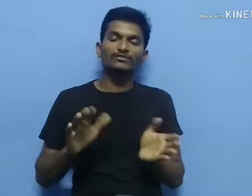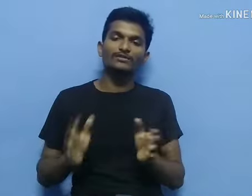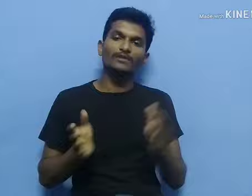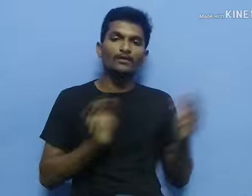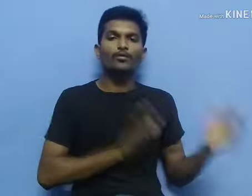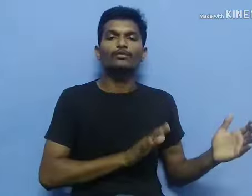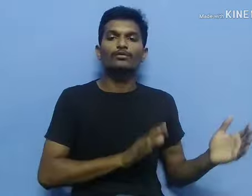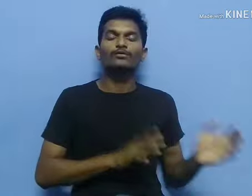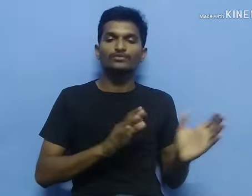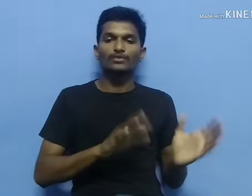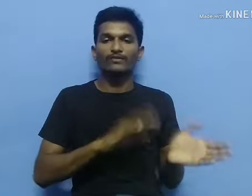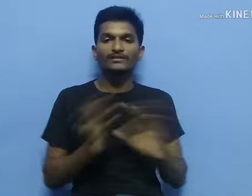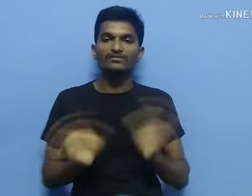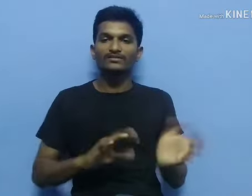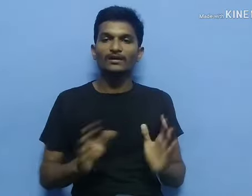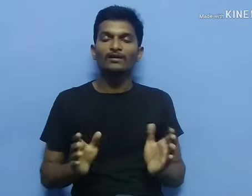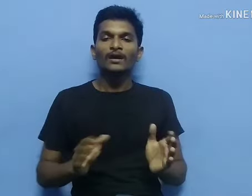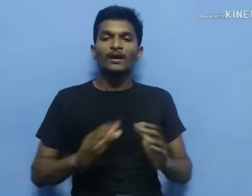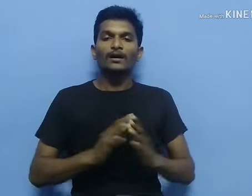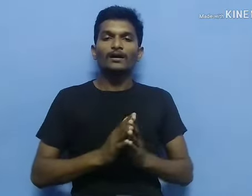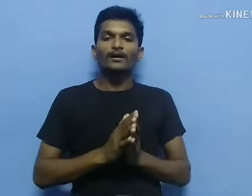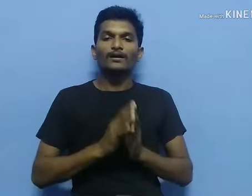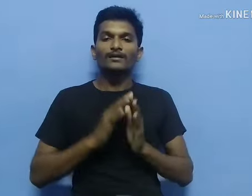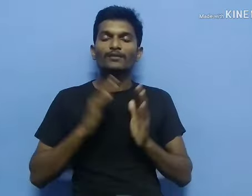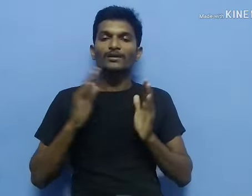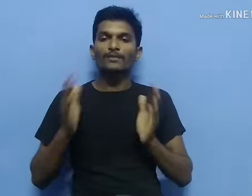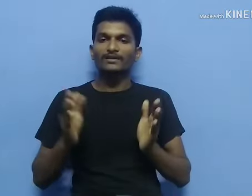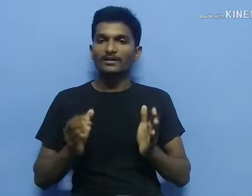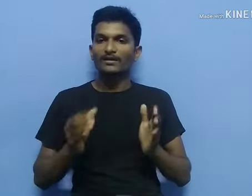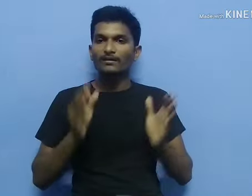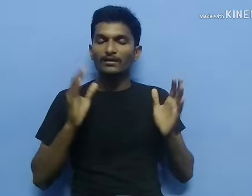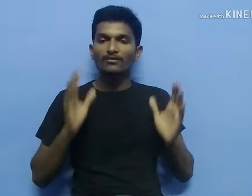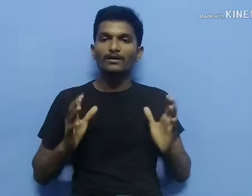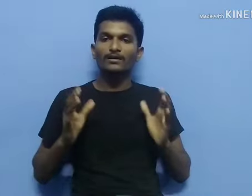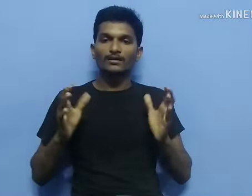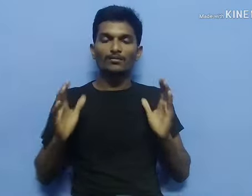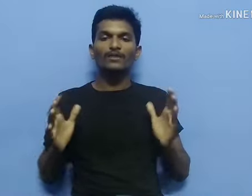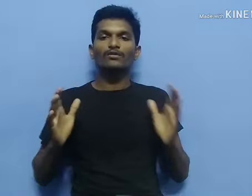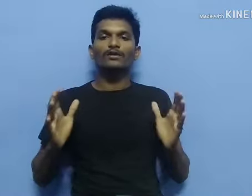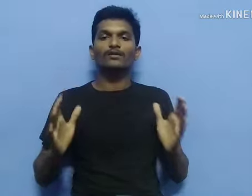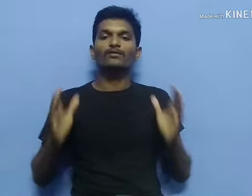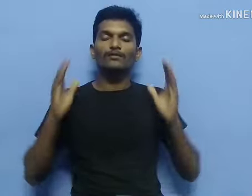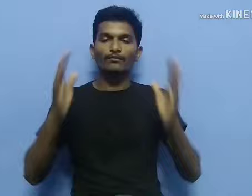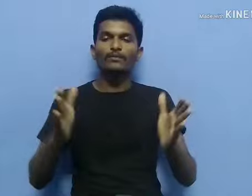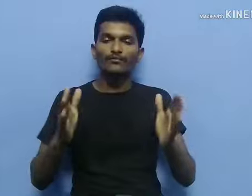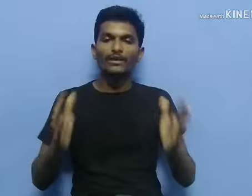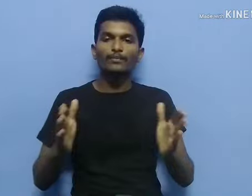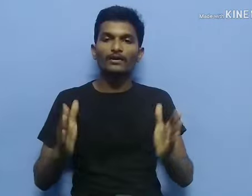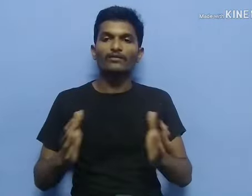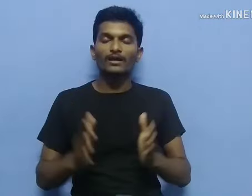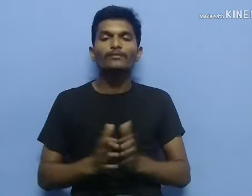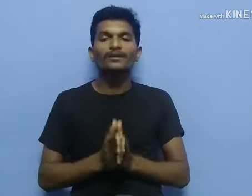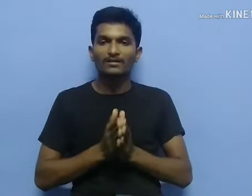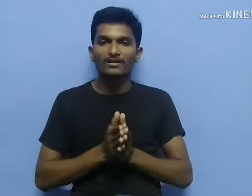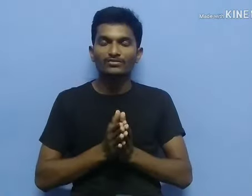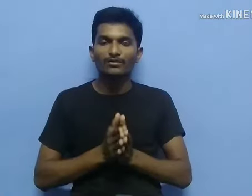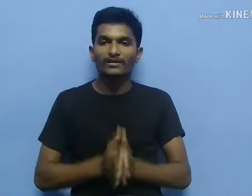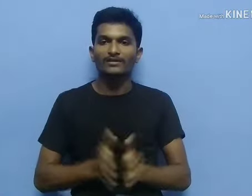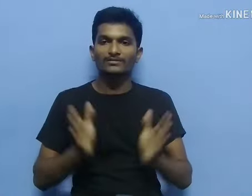விஷயமே தான் பொண்ணுங்களுக்கும். ஸோ வைஸ் வெர்சா அதே மாதிரி பாத்தீங்கன்னா இவங்க இந்த மாதிரி குண்டா இருக்கவங்க ரொம்ப ஃபீல் பண்ண வேணாம் அப்படிங்கிறத நான் சொல்றேன்.